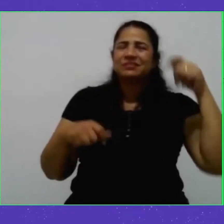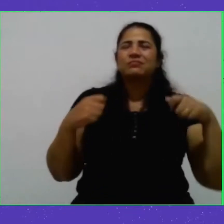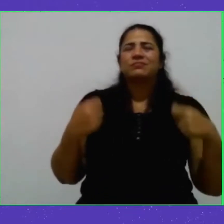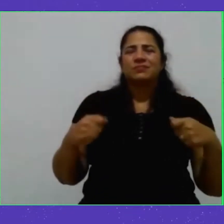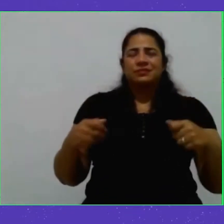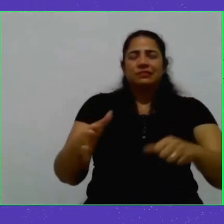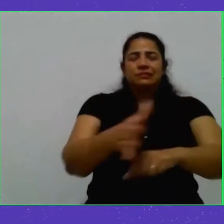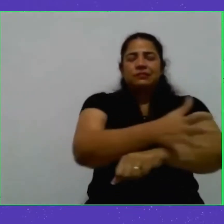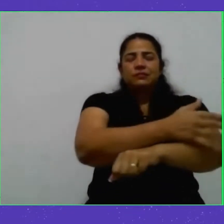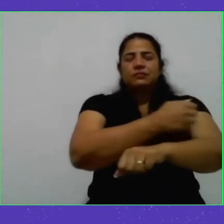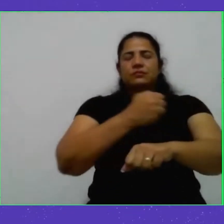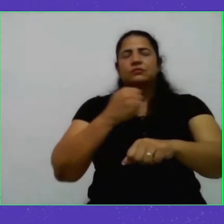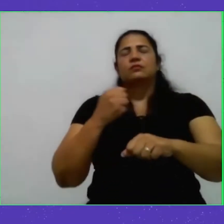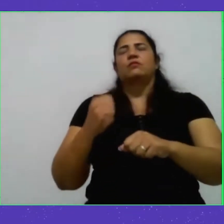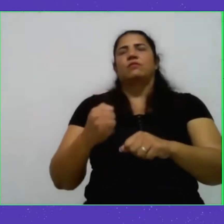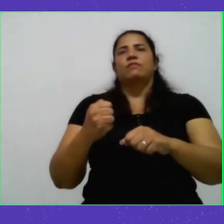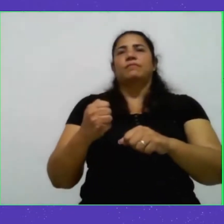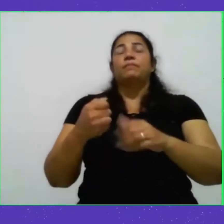precisa da cura espiritual.